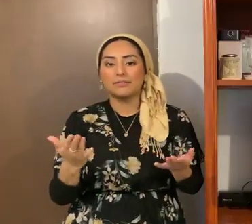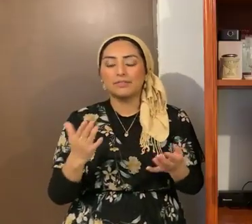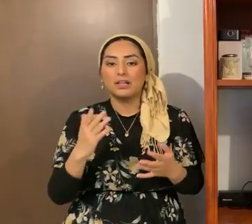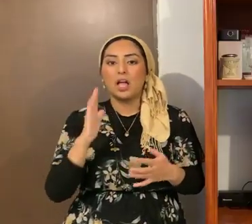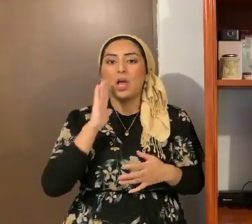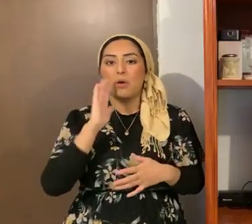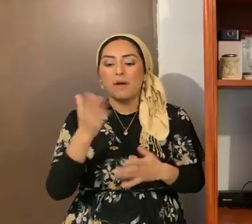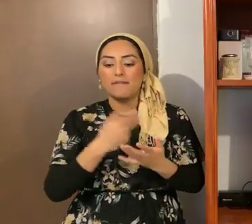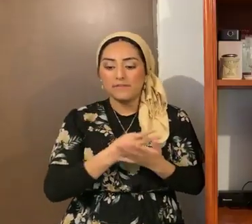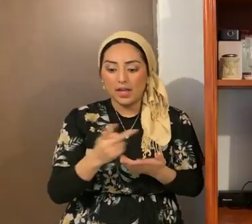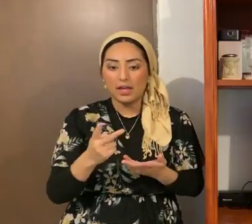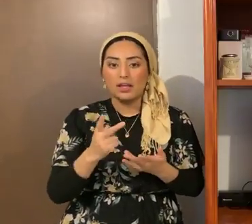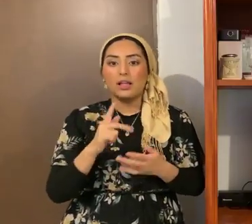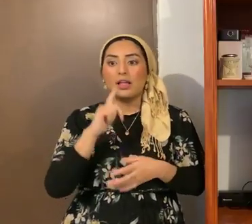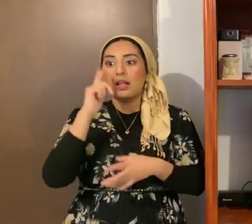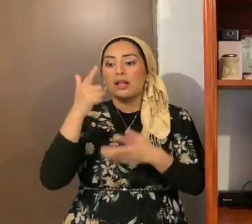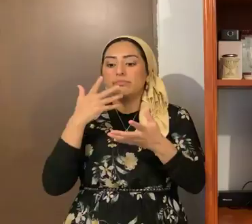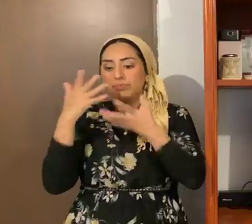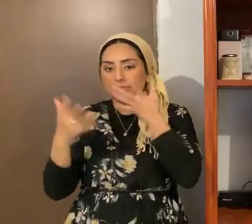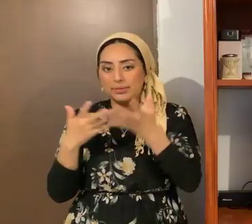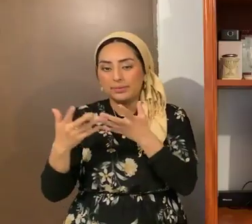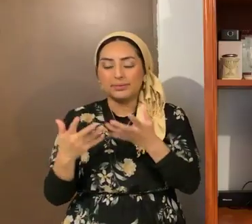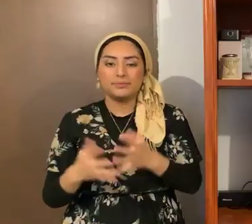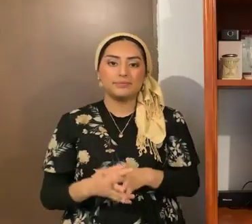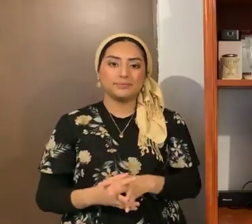avergonzado. Mejor así.